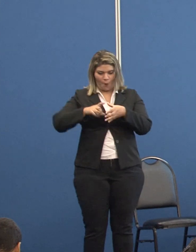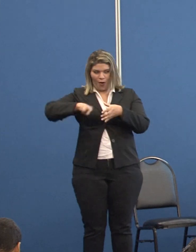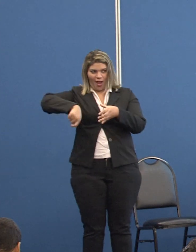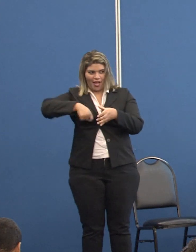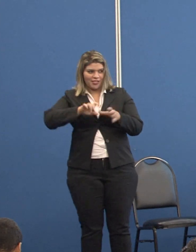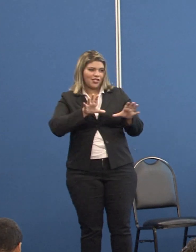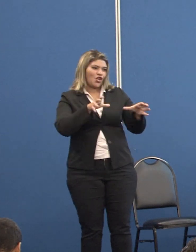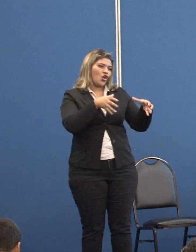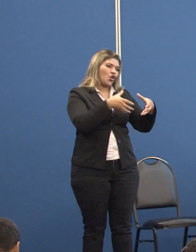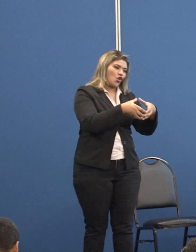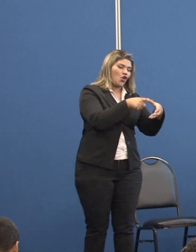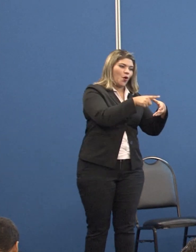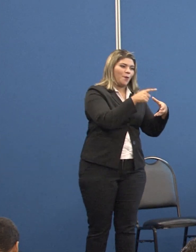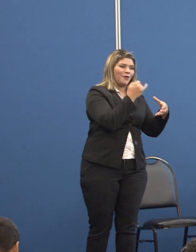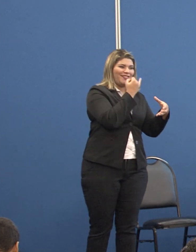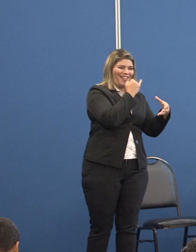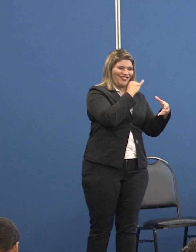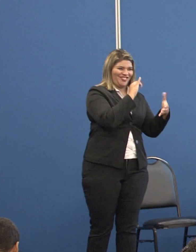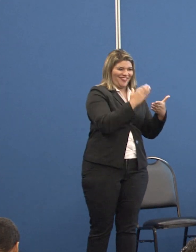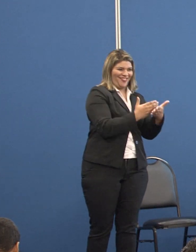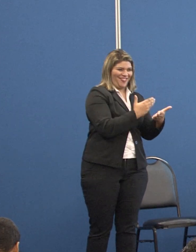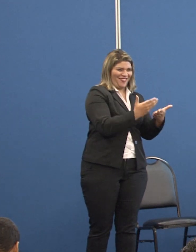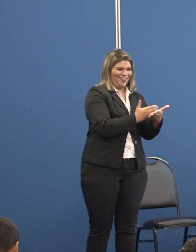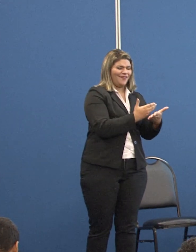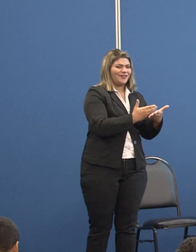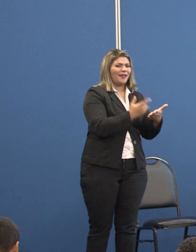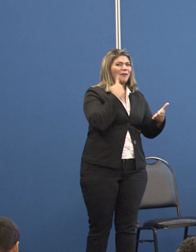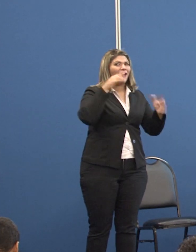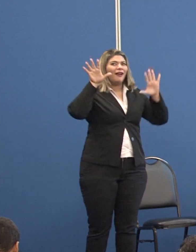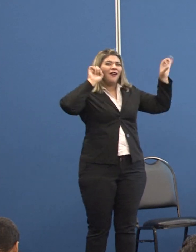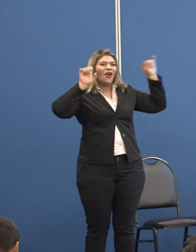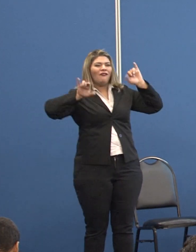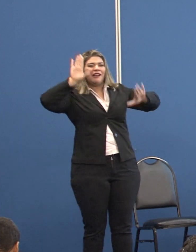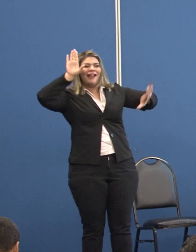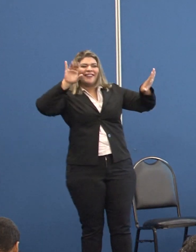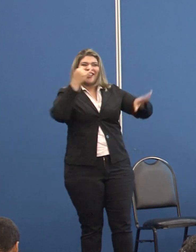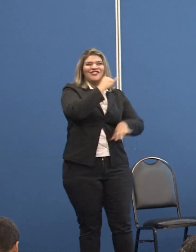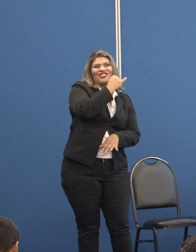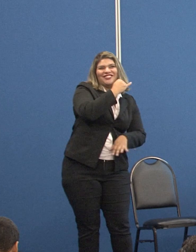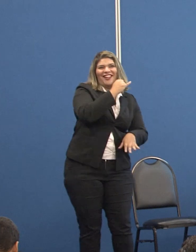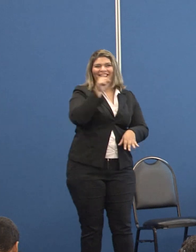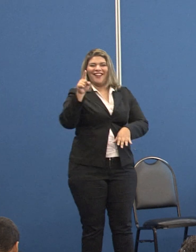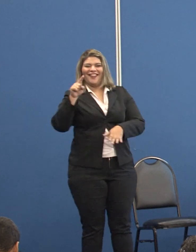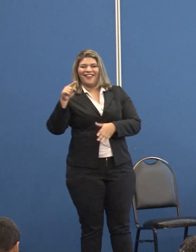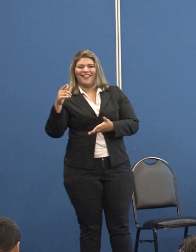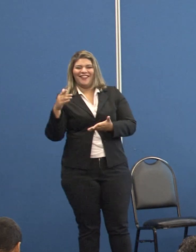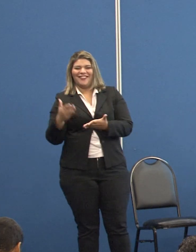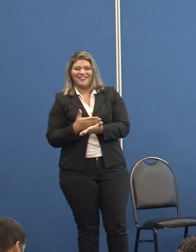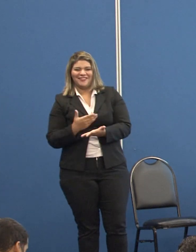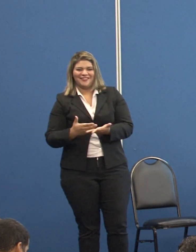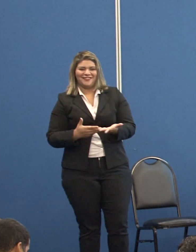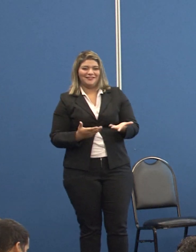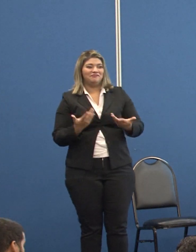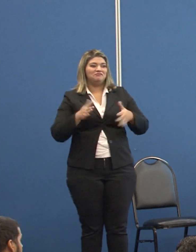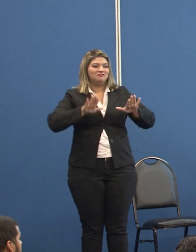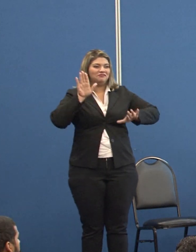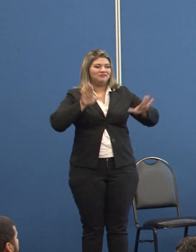de do livrinho? Porque eu escutei algumas pessoas falando dentista, né,